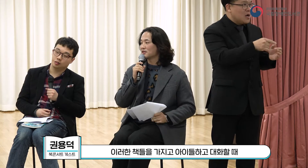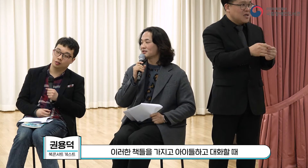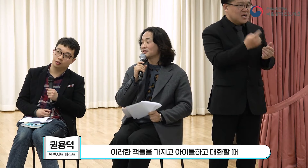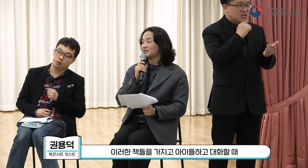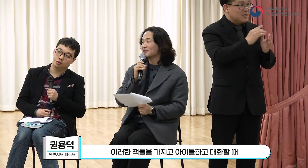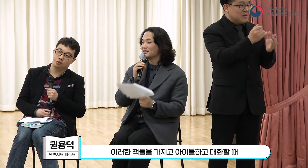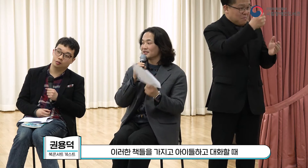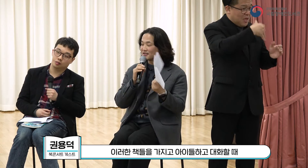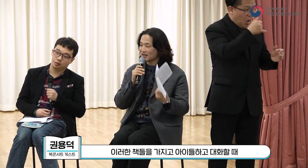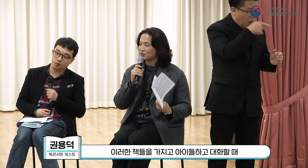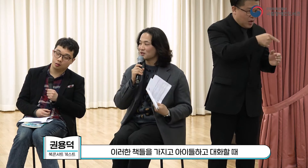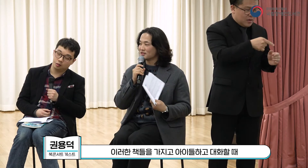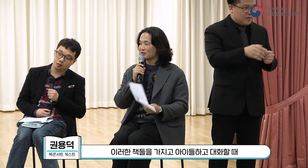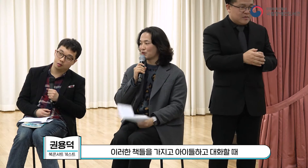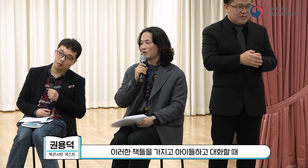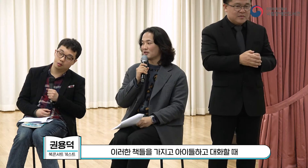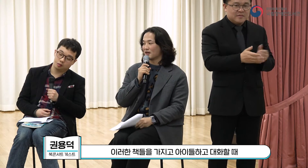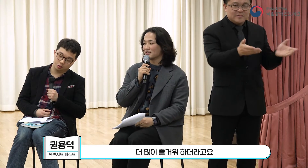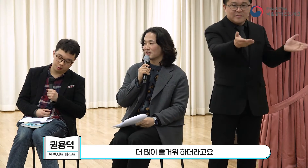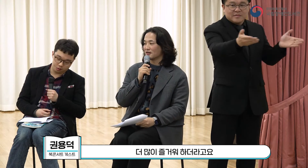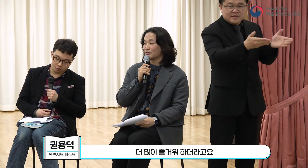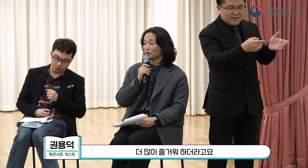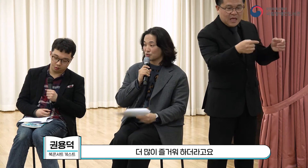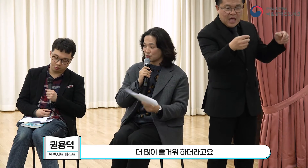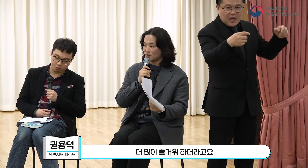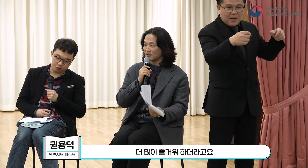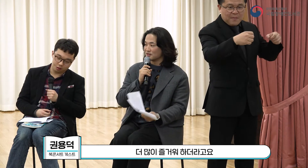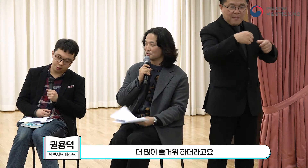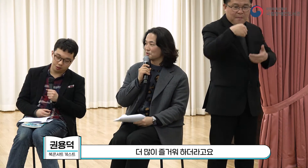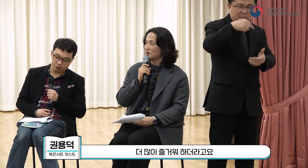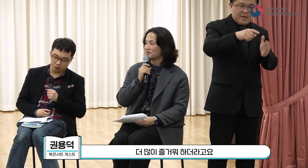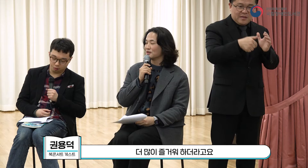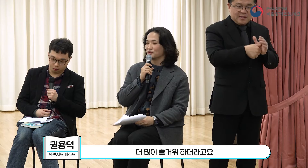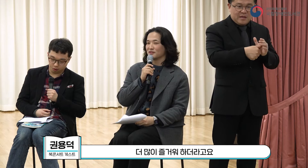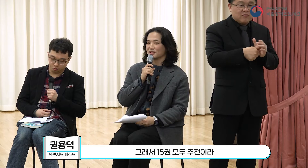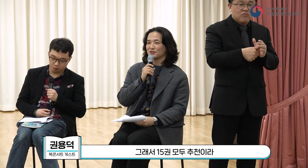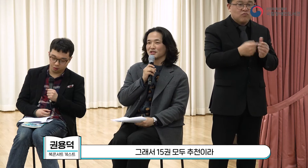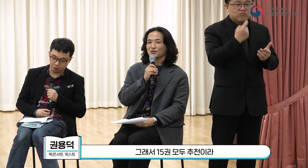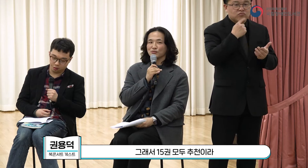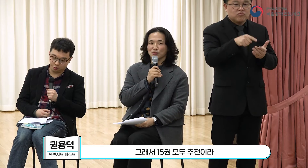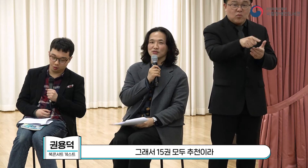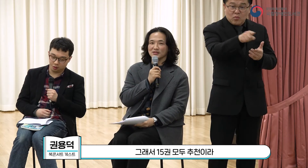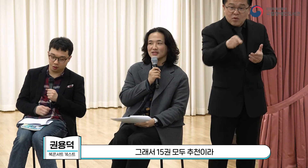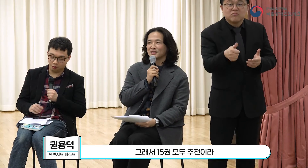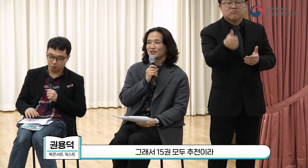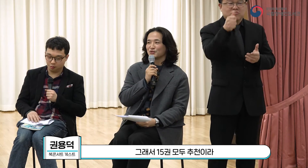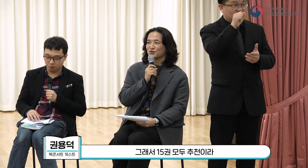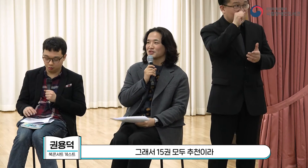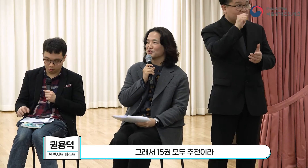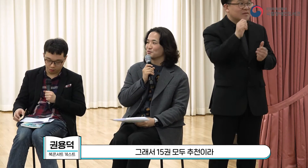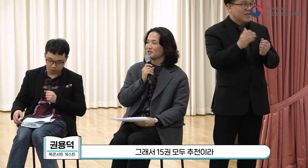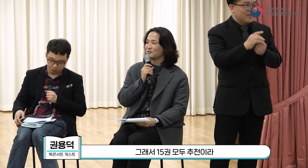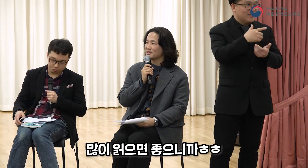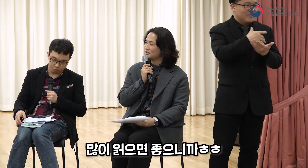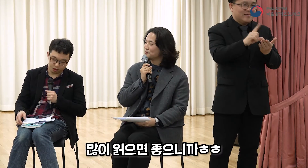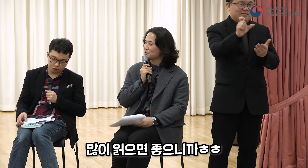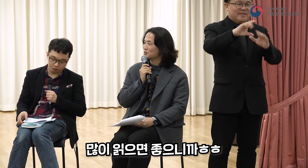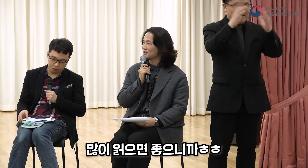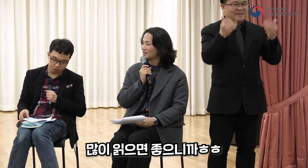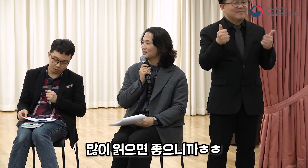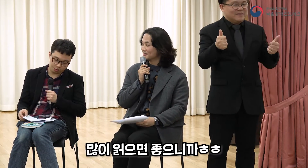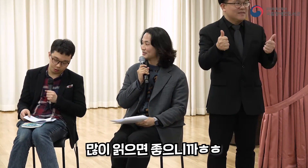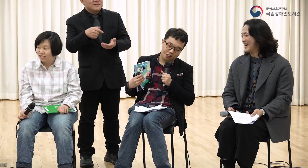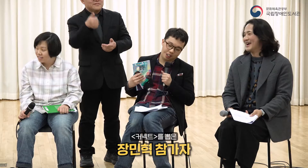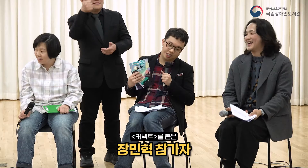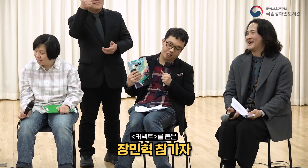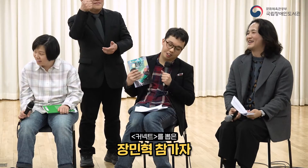이러한 책들을 가지고 아이들하고 대화할 때 가장 도움 많이 즐거워하더라고요. 그래서 15권 모두 추천드려요. 많이 읽으면